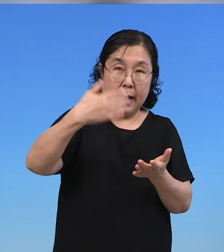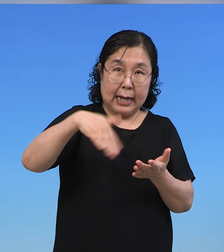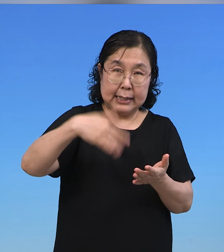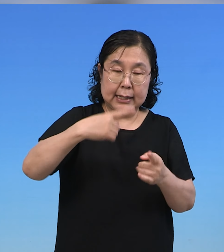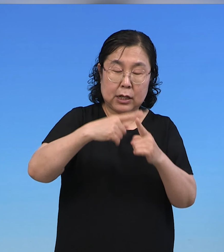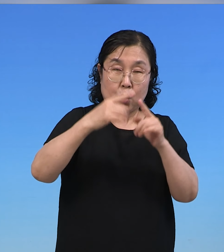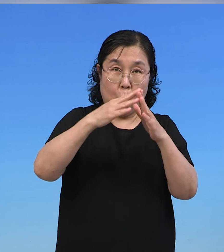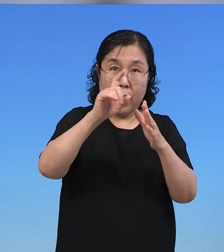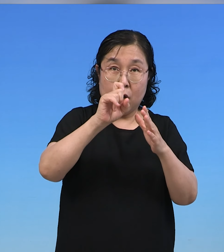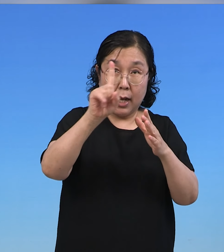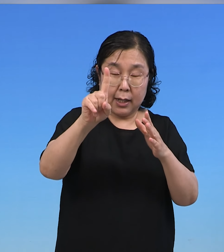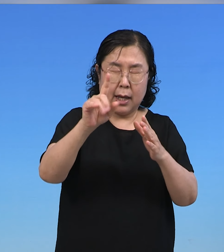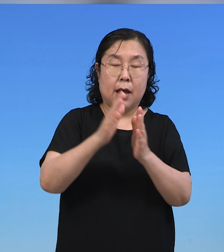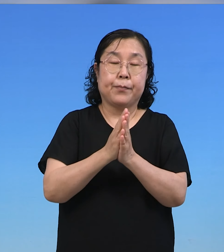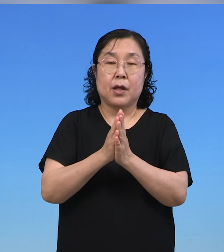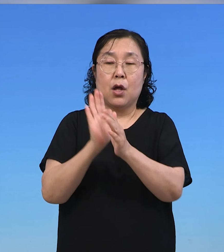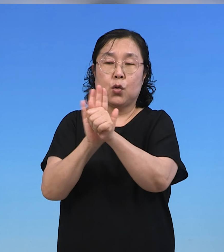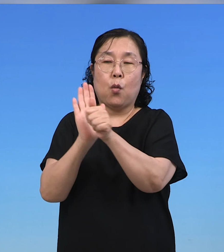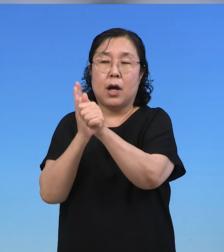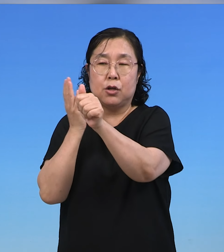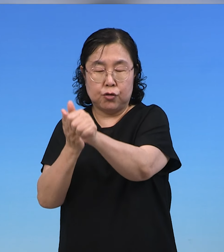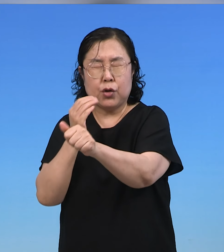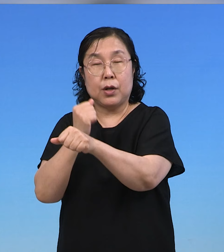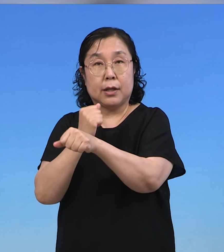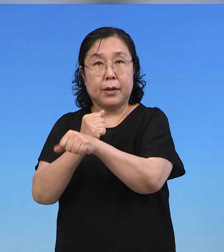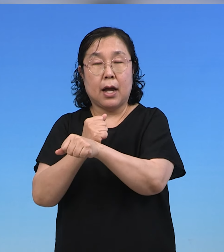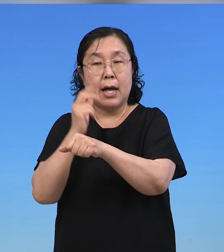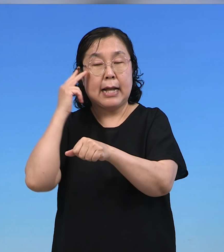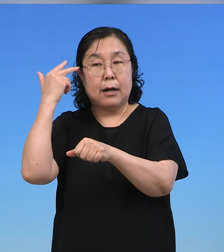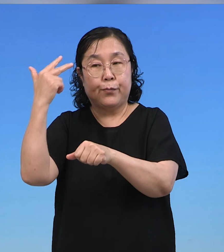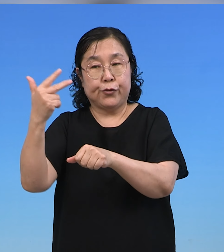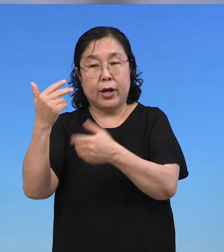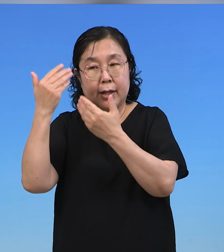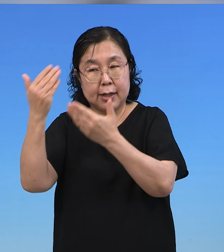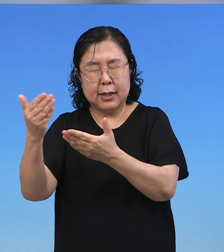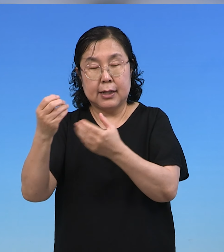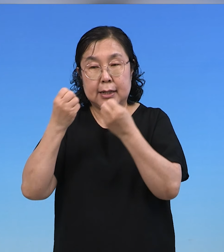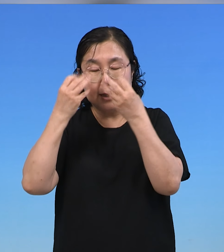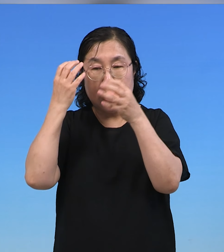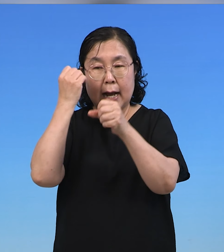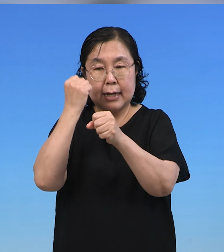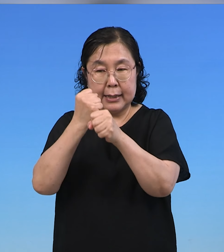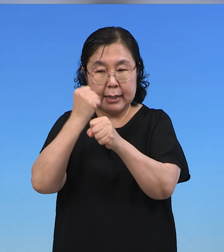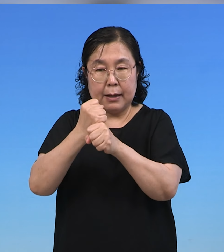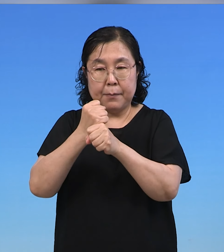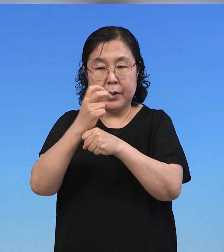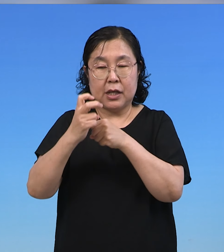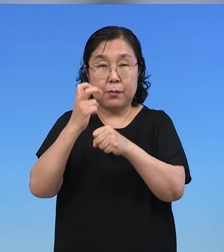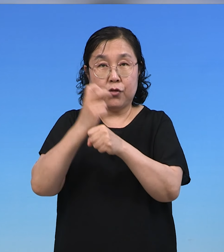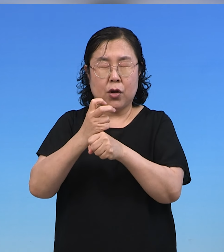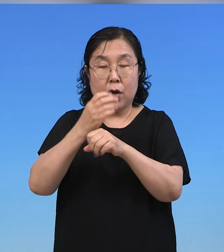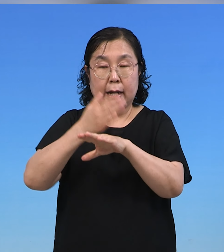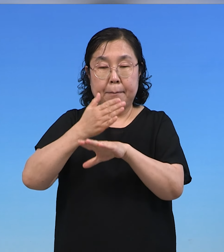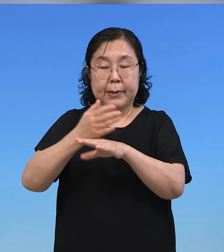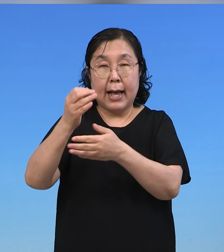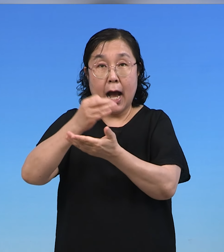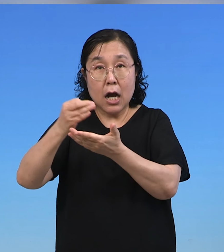11개를 우리가 세우기로 했는데, 다음 주일 드리게 되는 창립 20주년 감사 헌금은